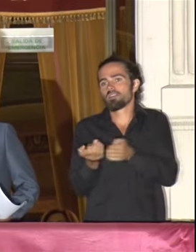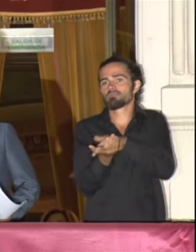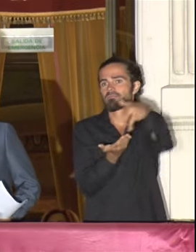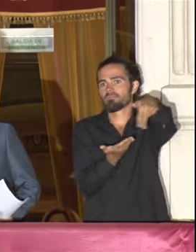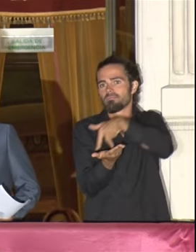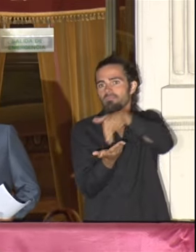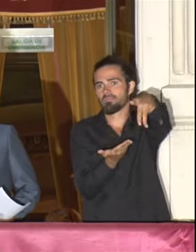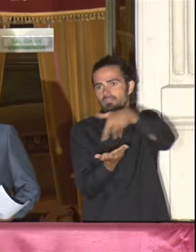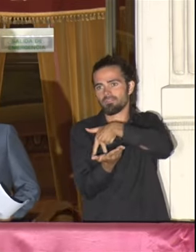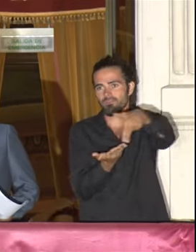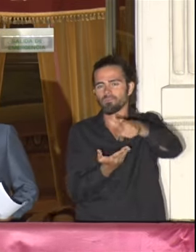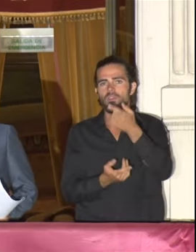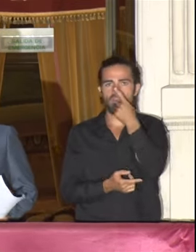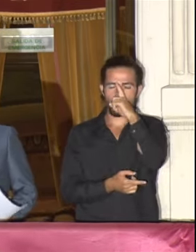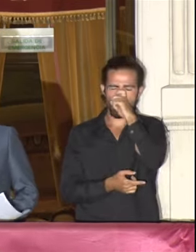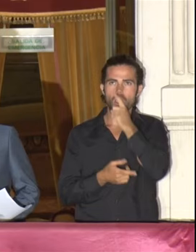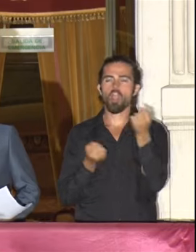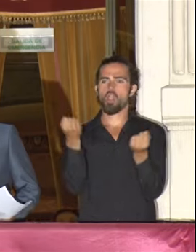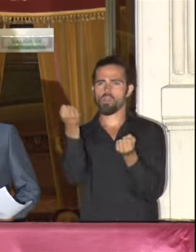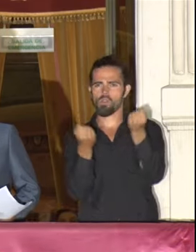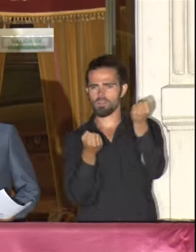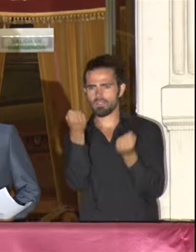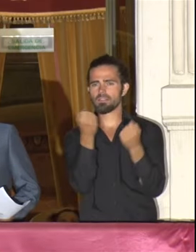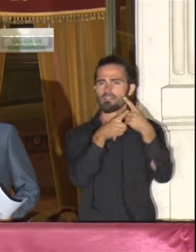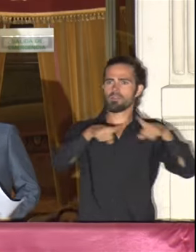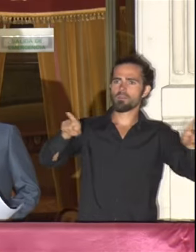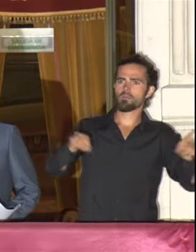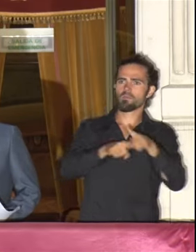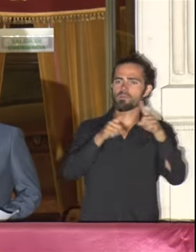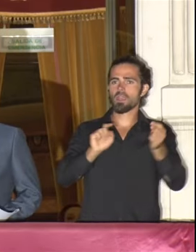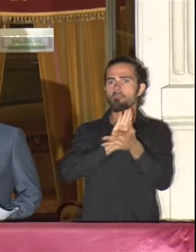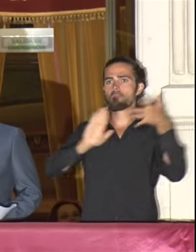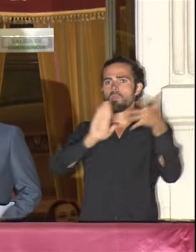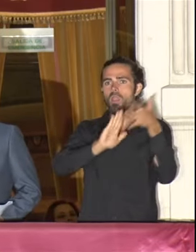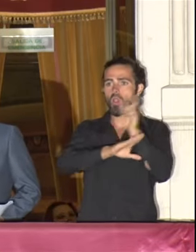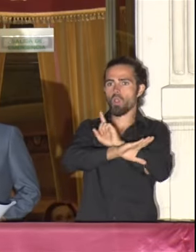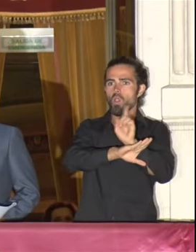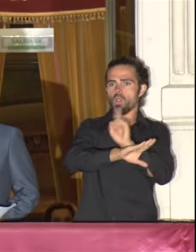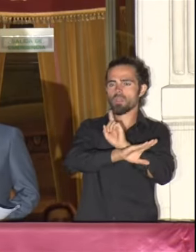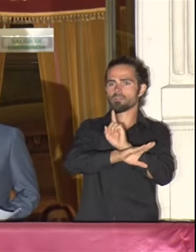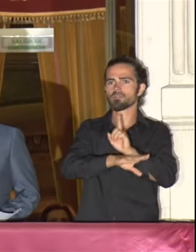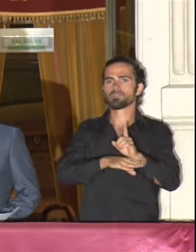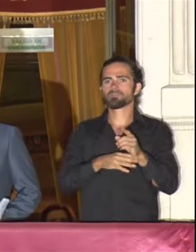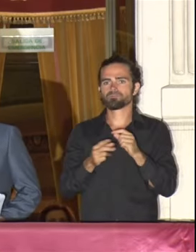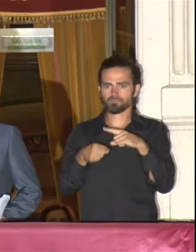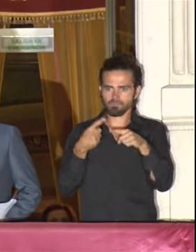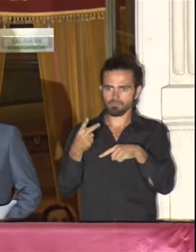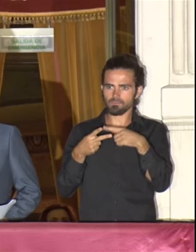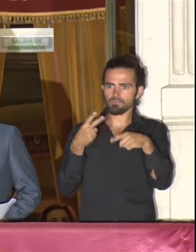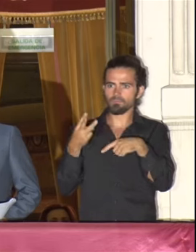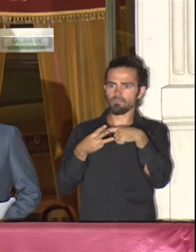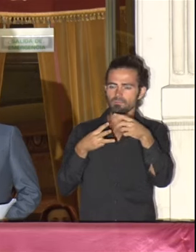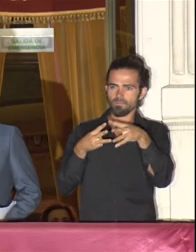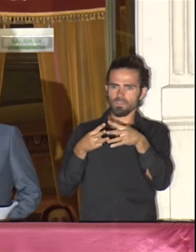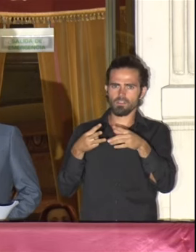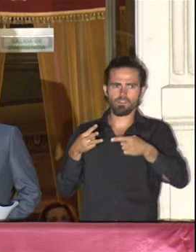Los coches, la música, la velocidad, son una trilogía que